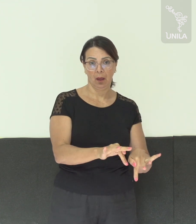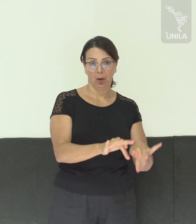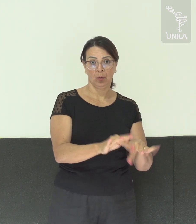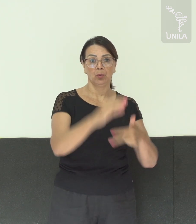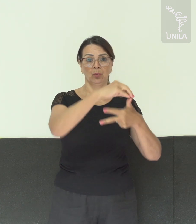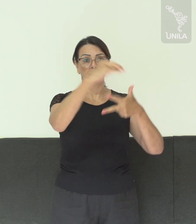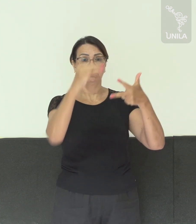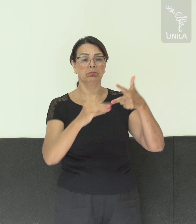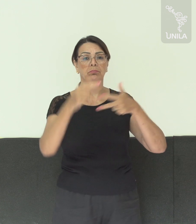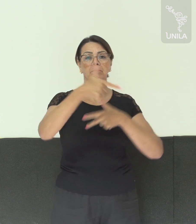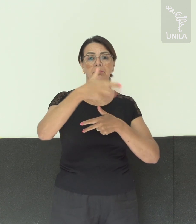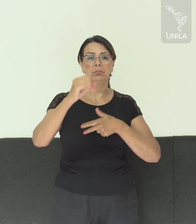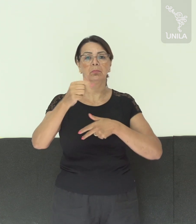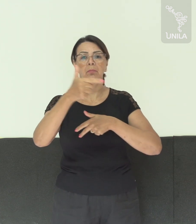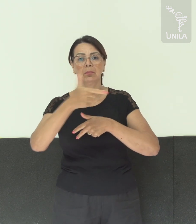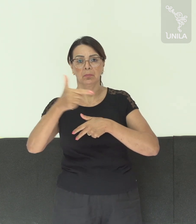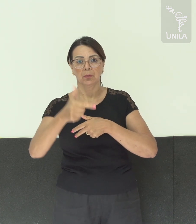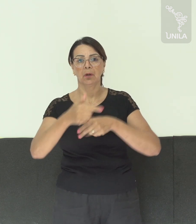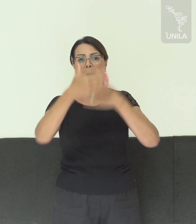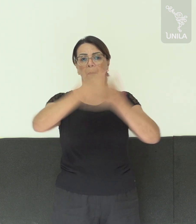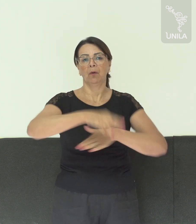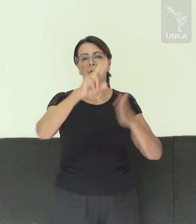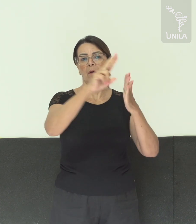Enem 2022, na prova de redação.